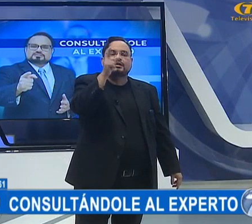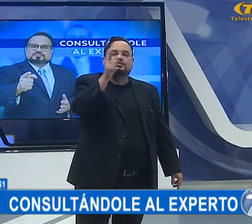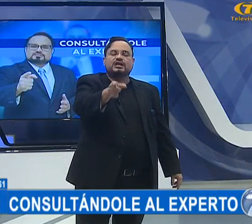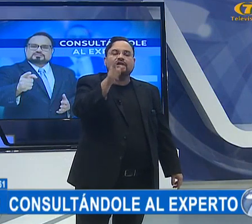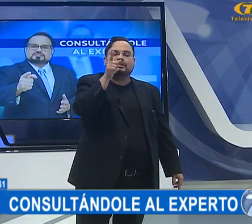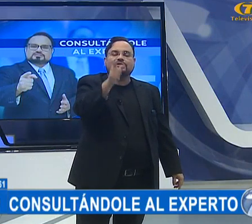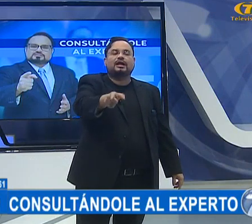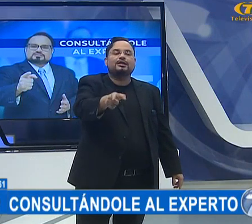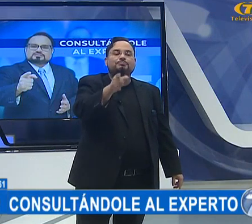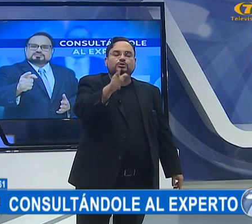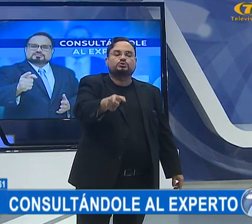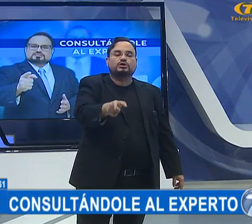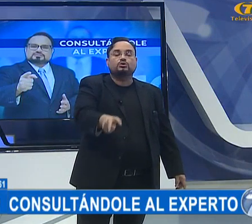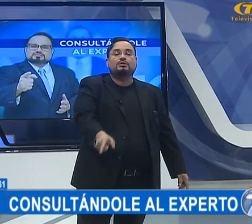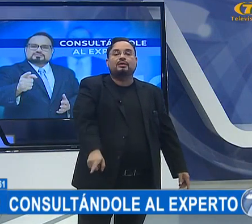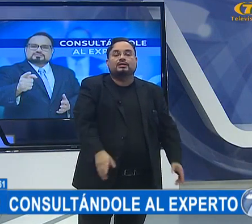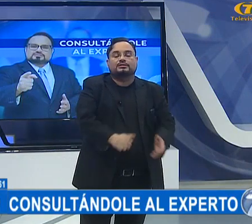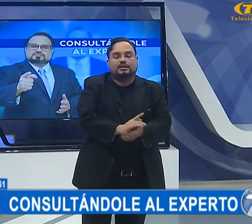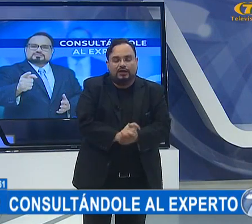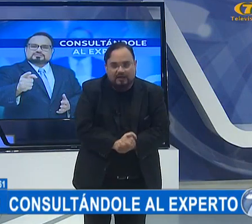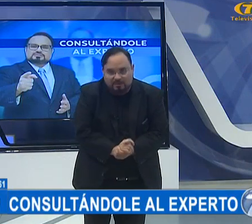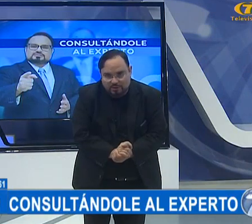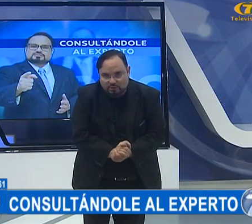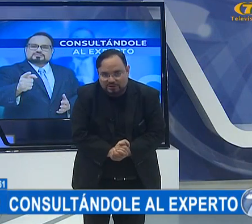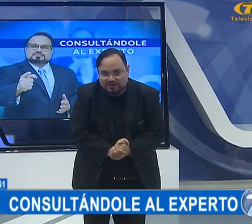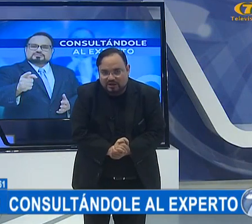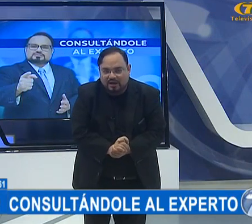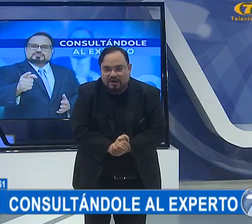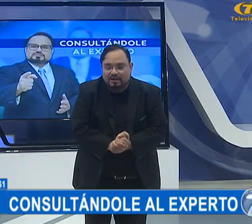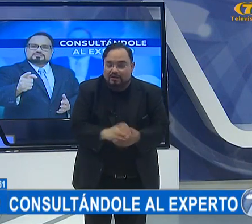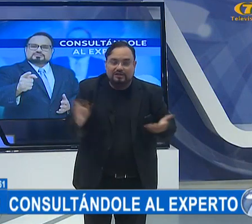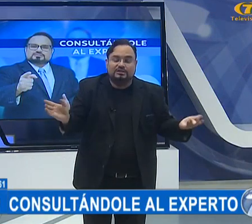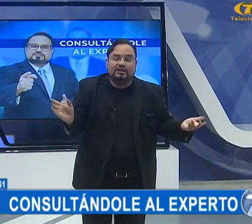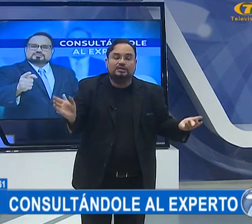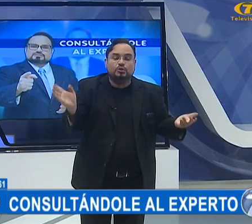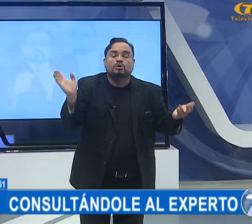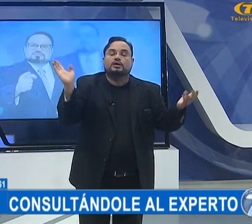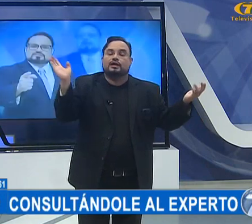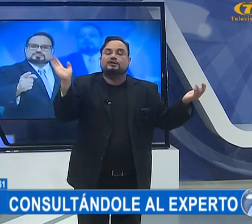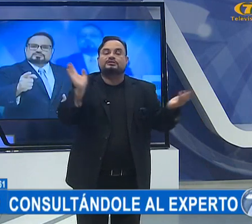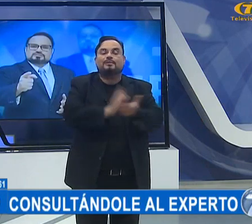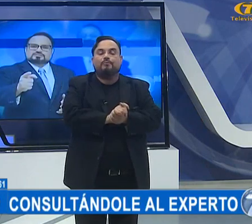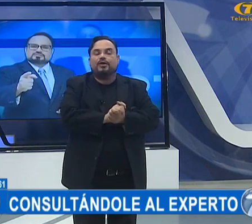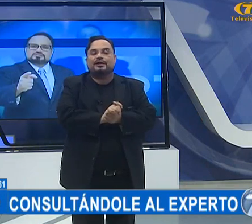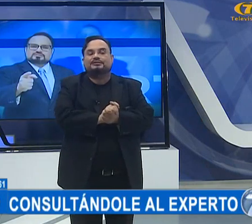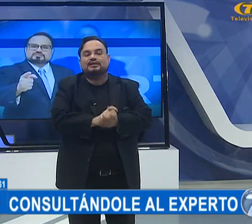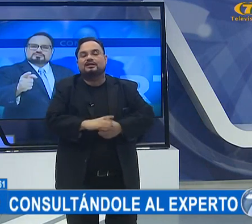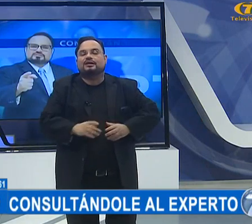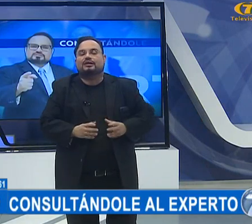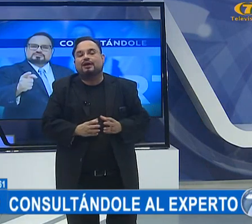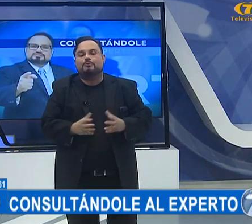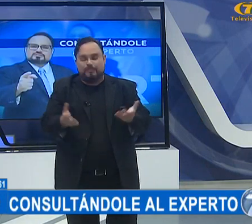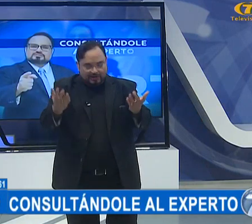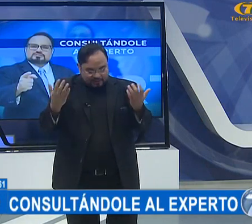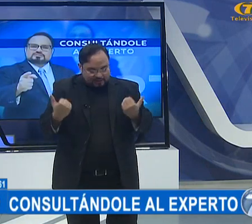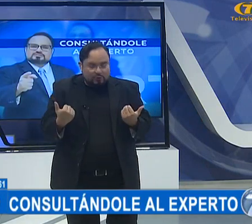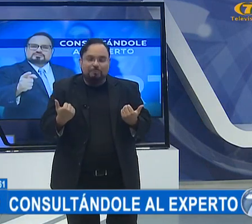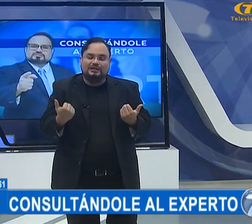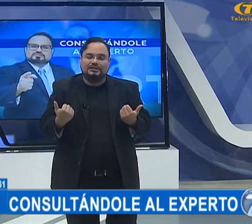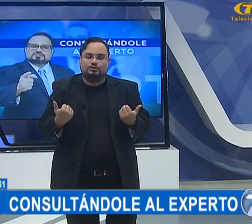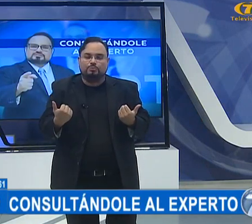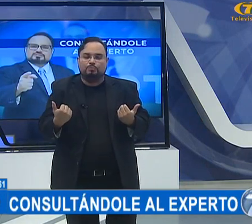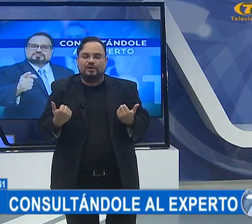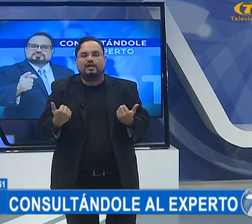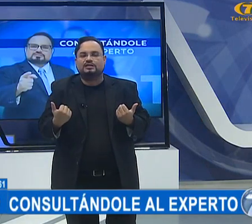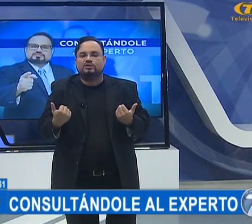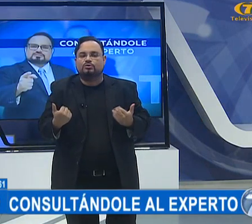herencia ya dictada por su señora madre. Así que lamento decirle que en este caso, quienes sí pueden hacer el reclamo para que eso